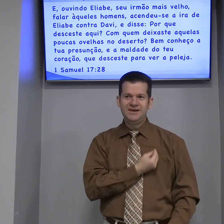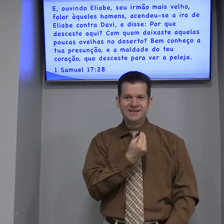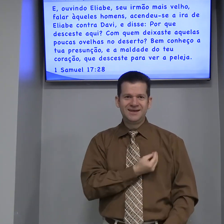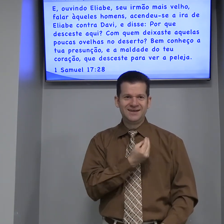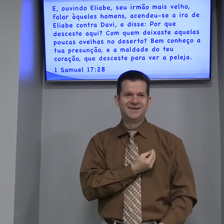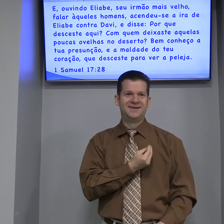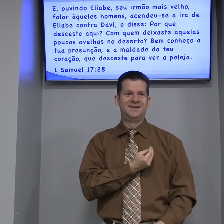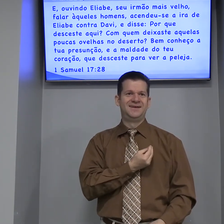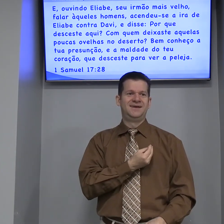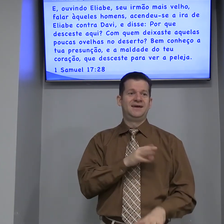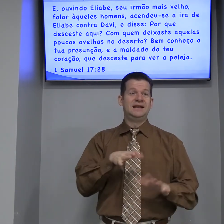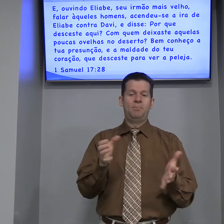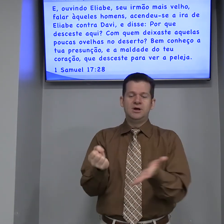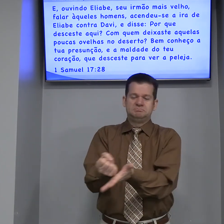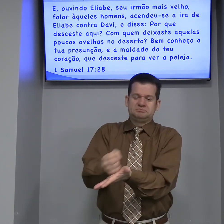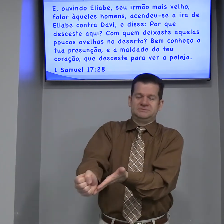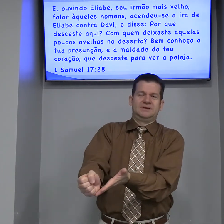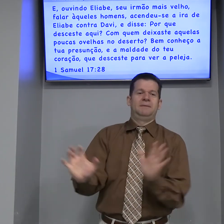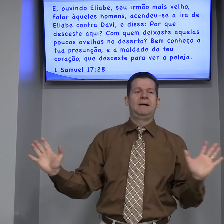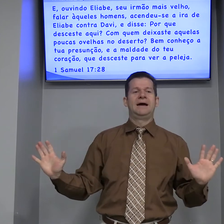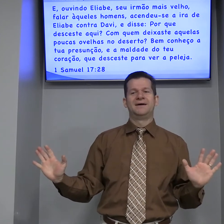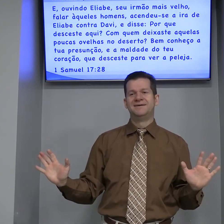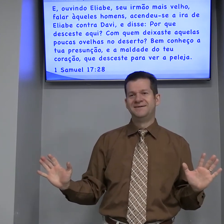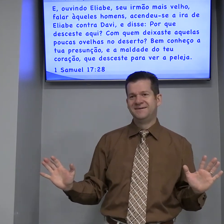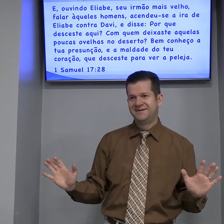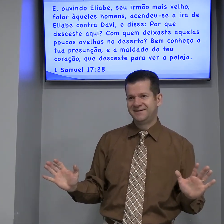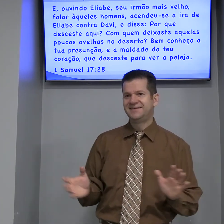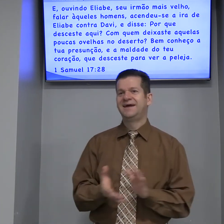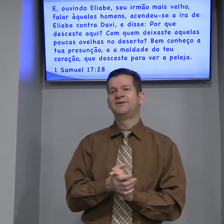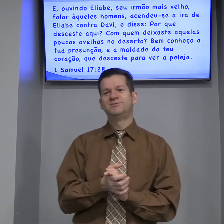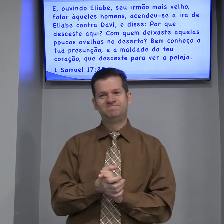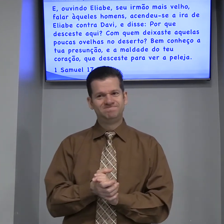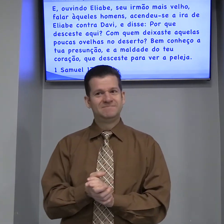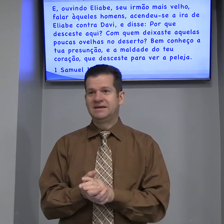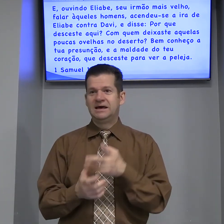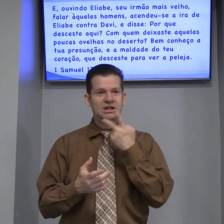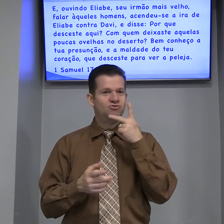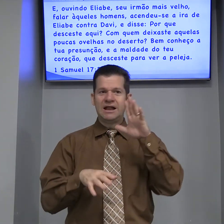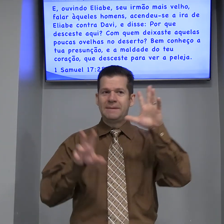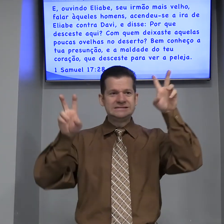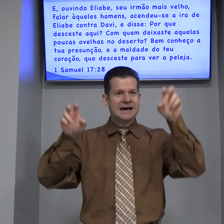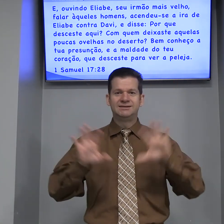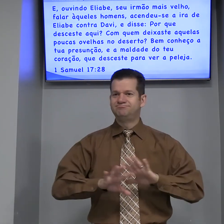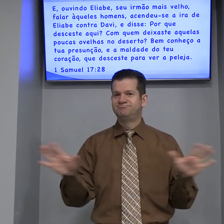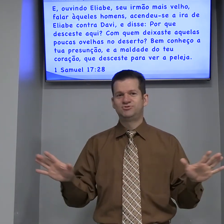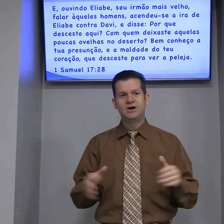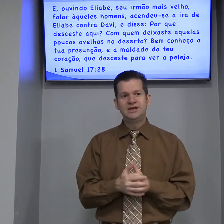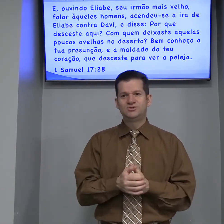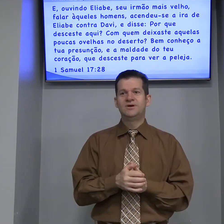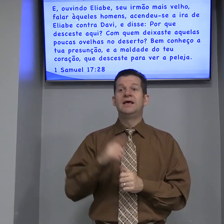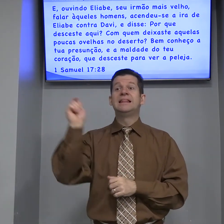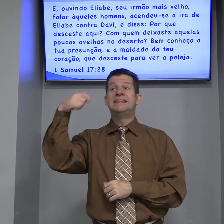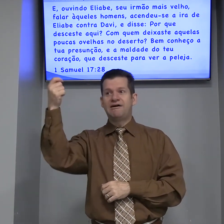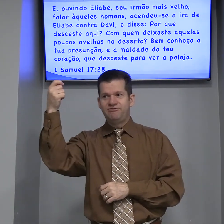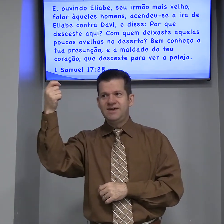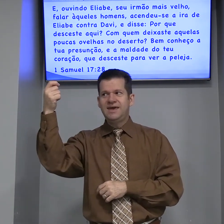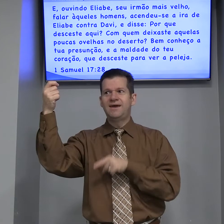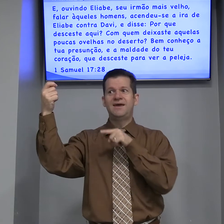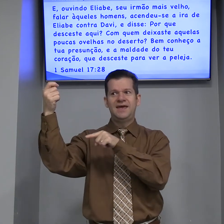vida, depois apaga, certo? Não fala mais nada, só isso. Davi,